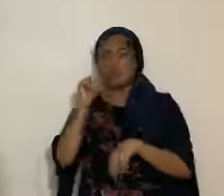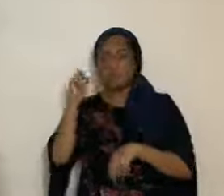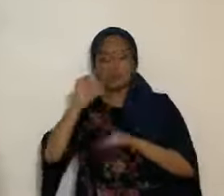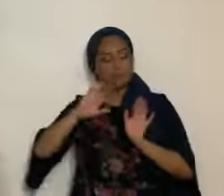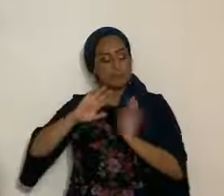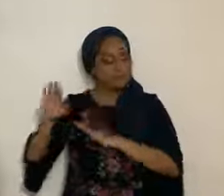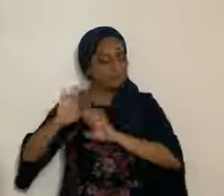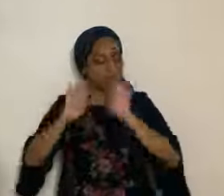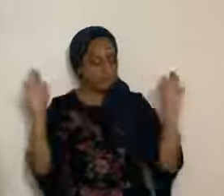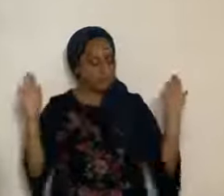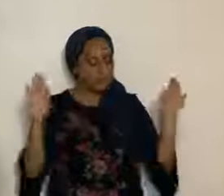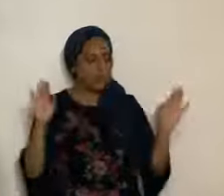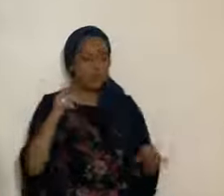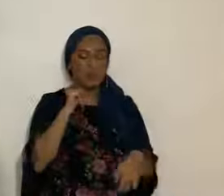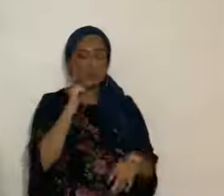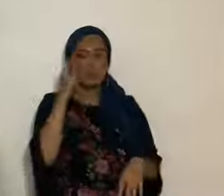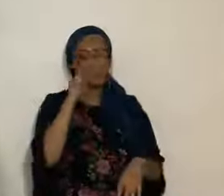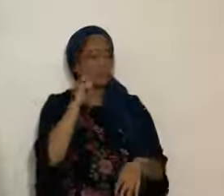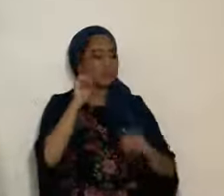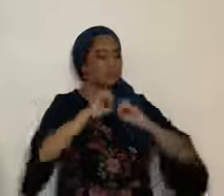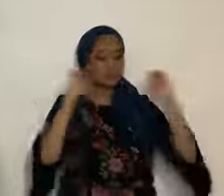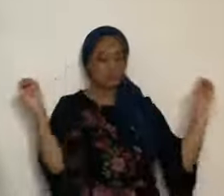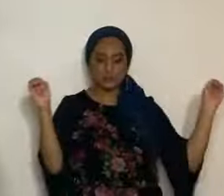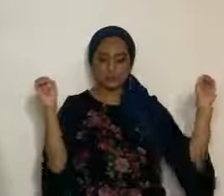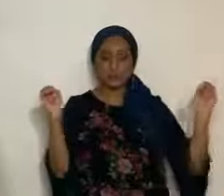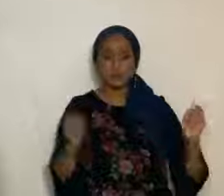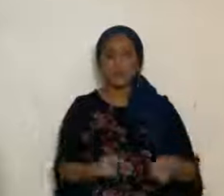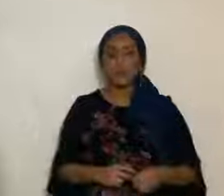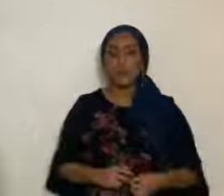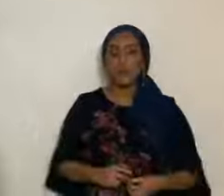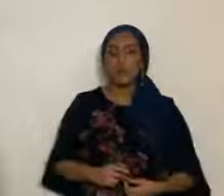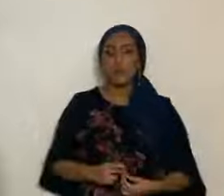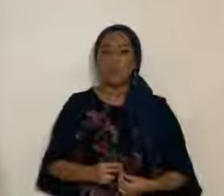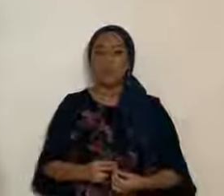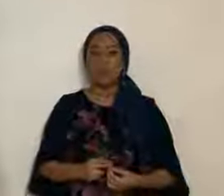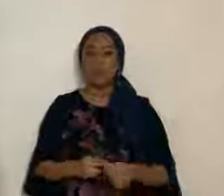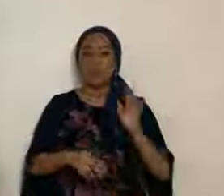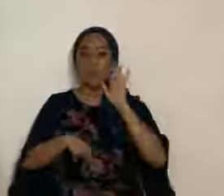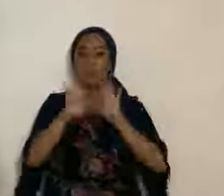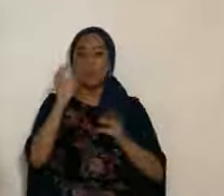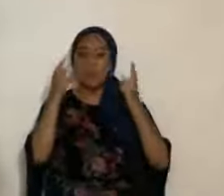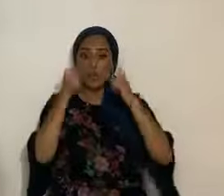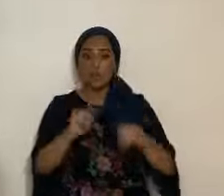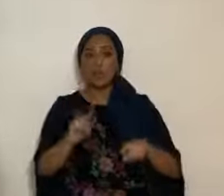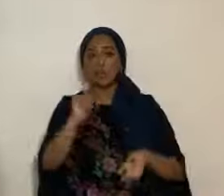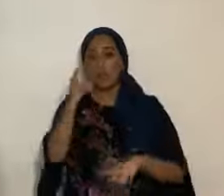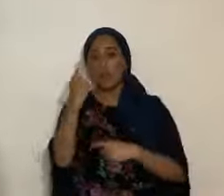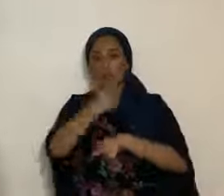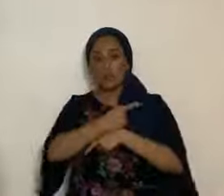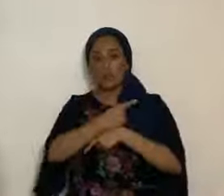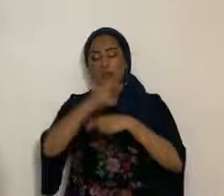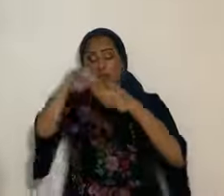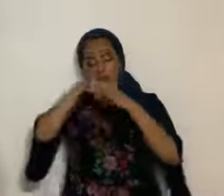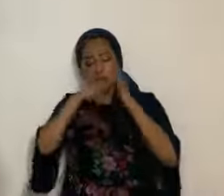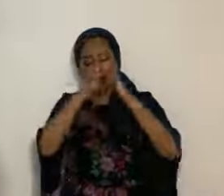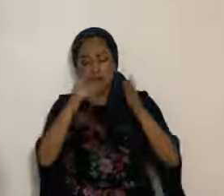escuchándola a él para acostarse al lado de ella, para estar con ella, aconteció que entró él un día en casa para hacer su oficio y no